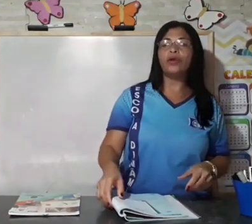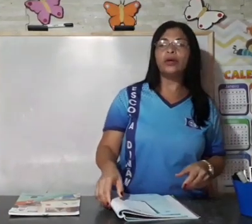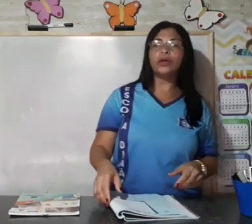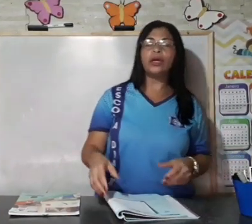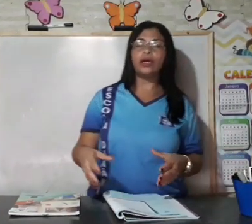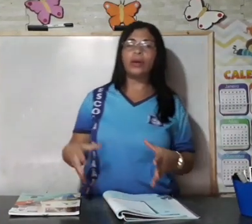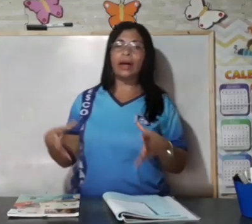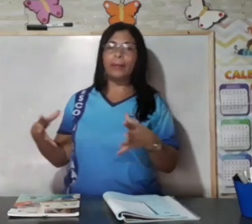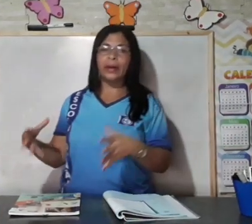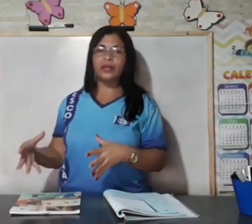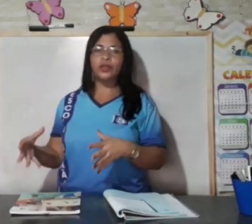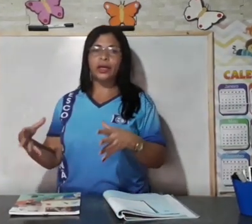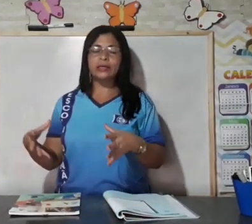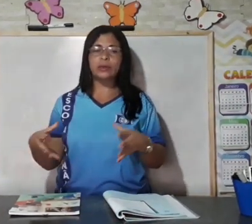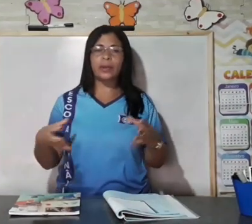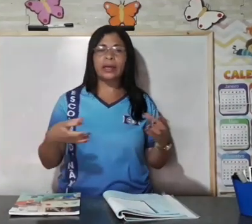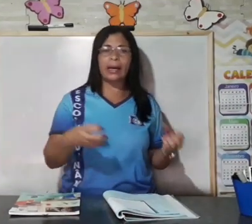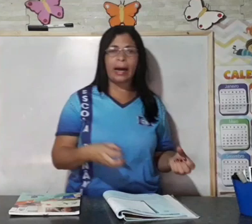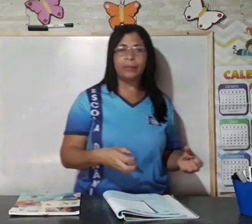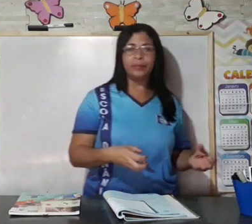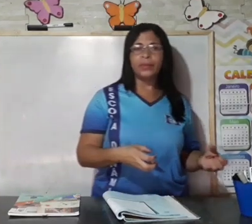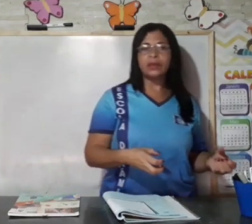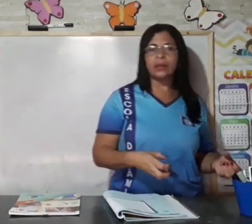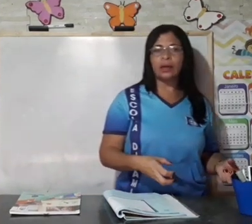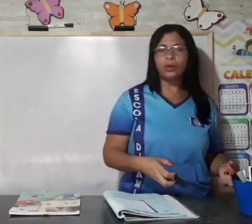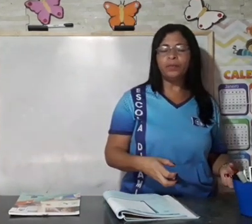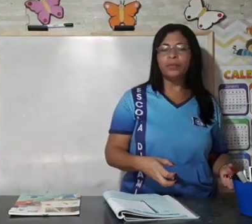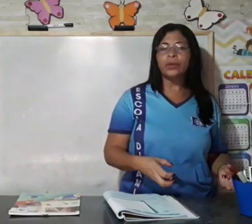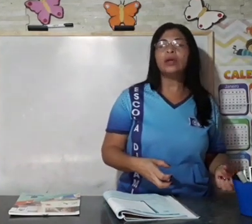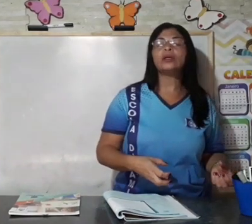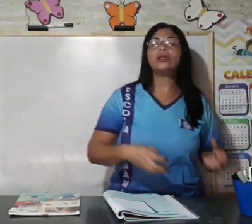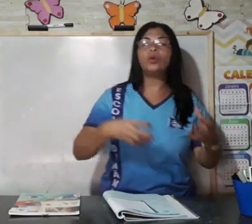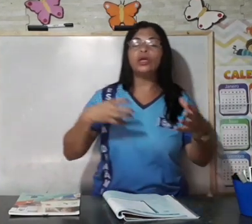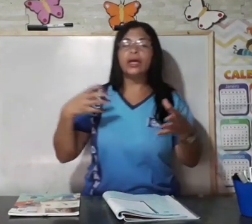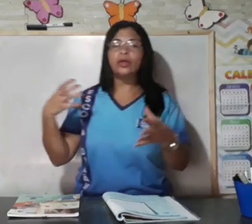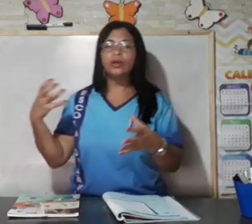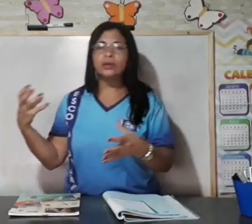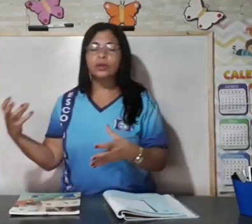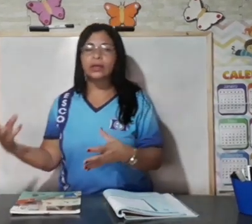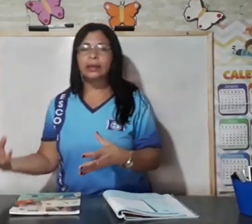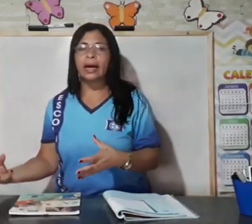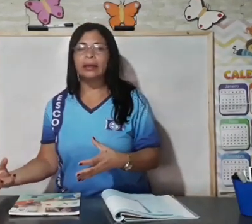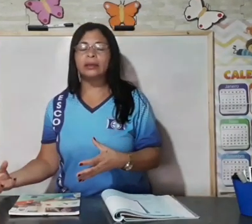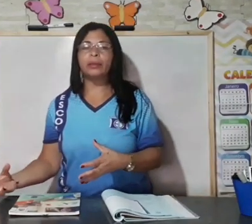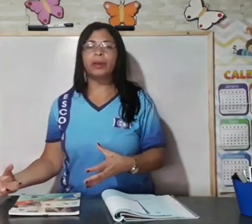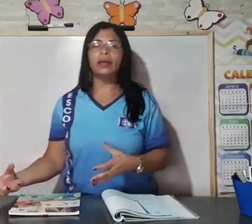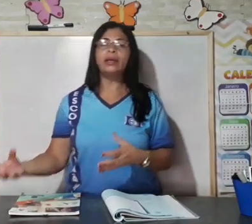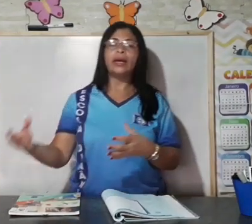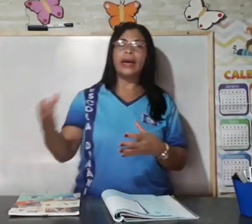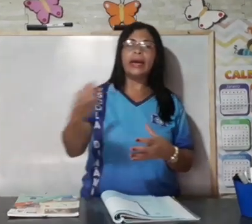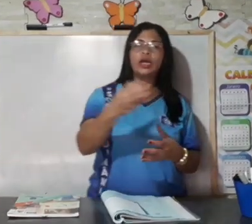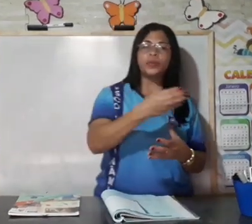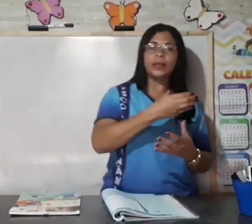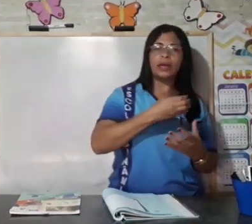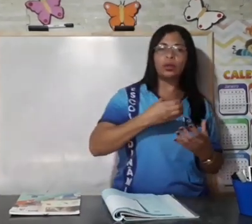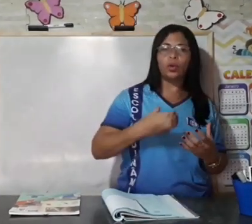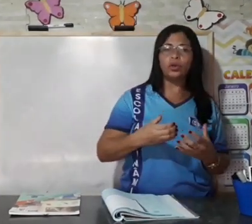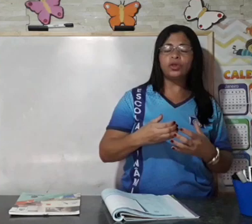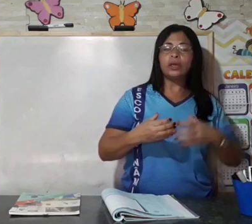o que eu acabei de explicar, certo? O direito da sociedade também é respeitar todos